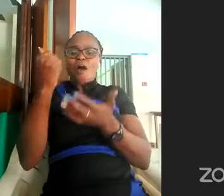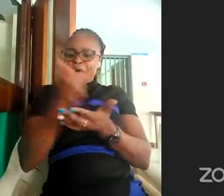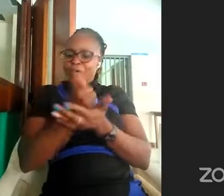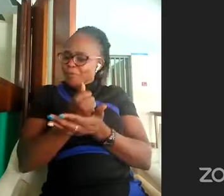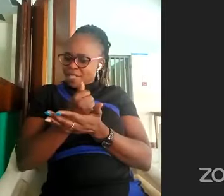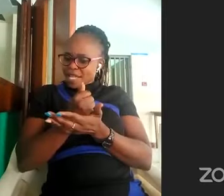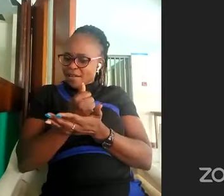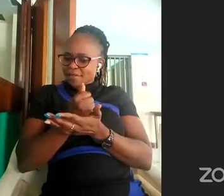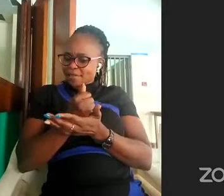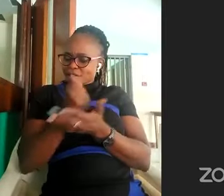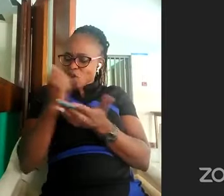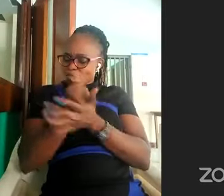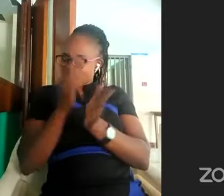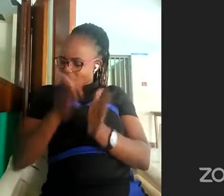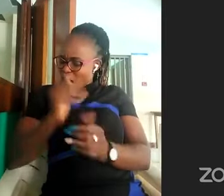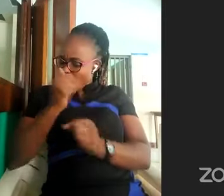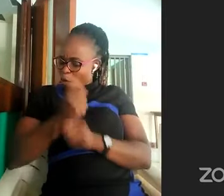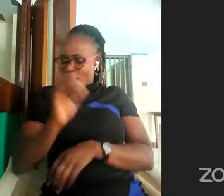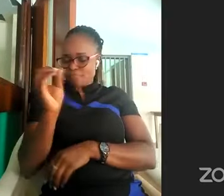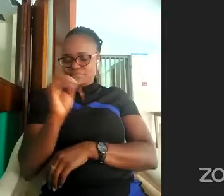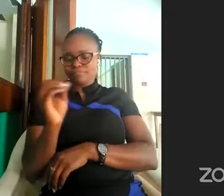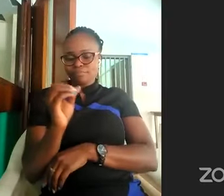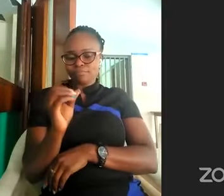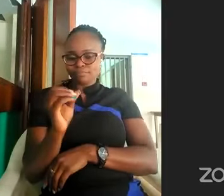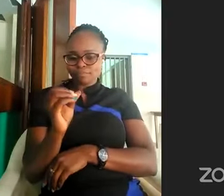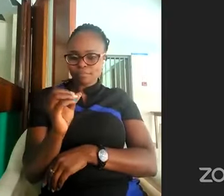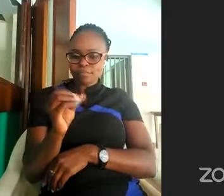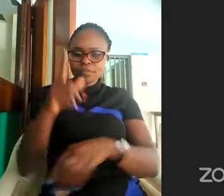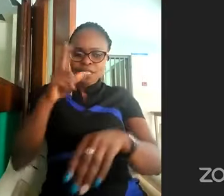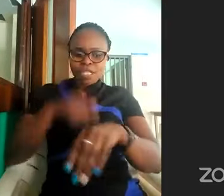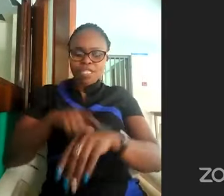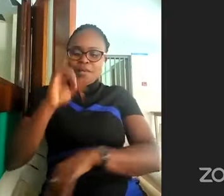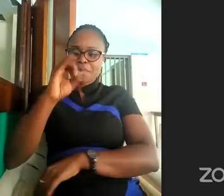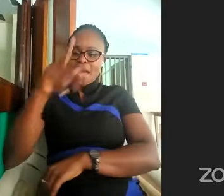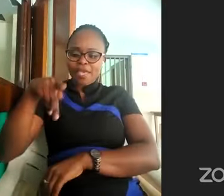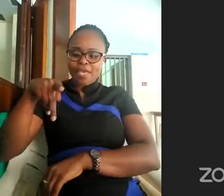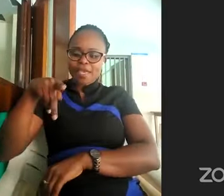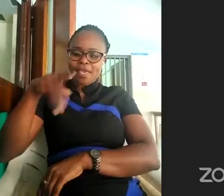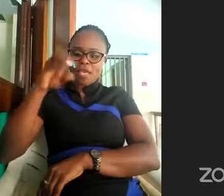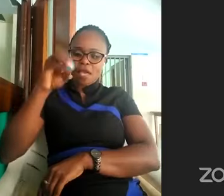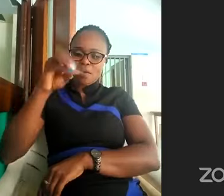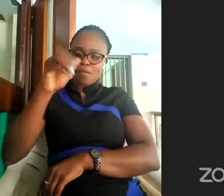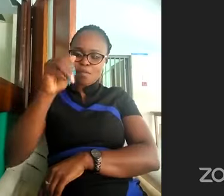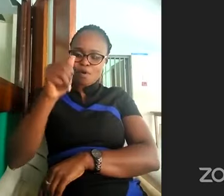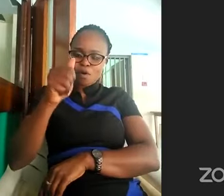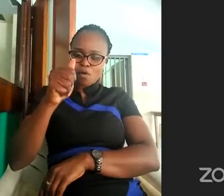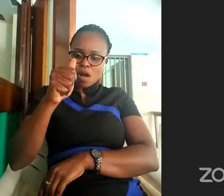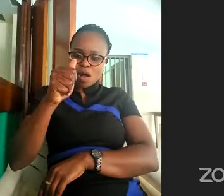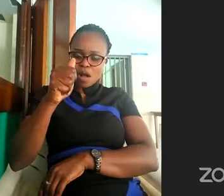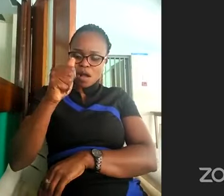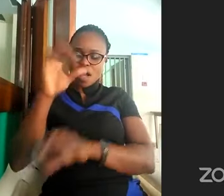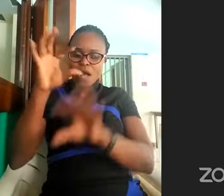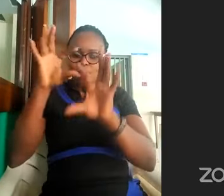So at the point where IPOA had to come in, na wakapiga simu kwa hiyo police station,